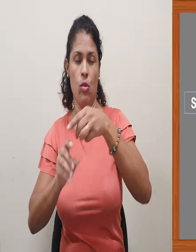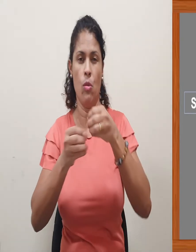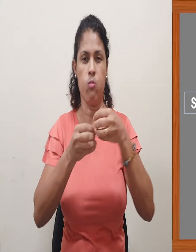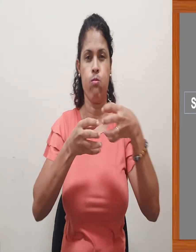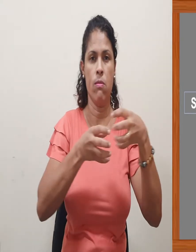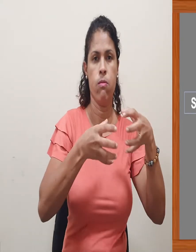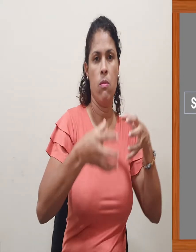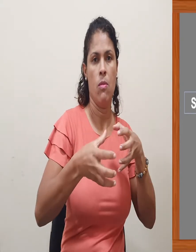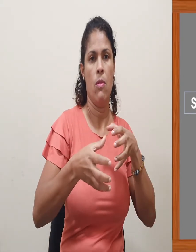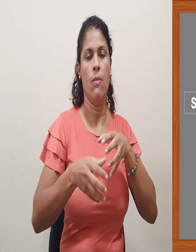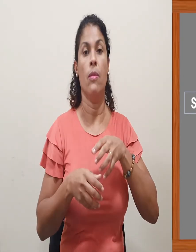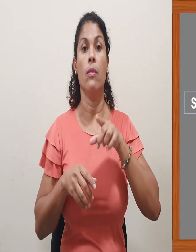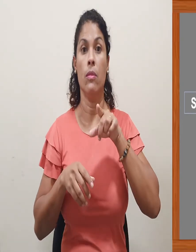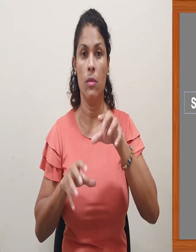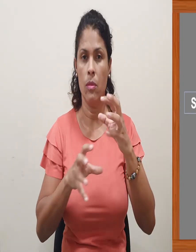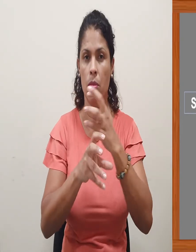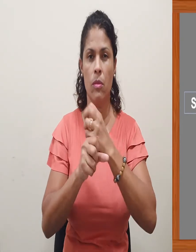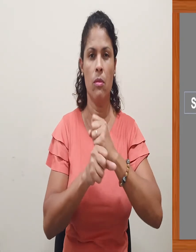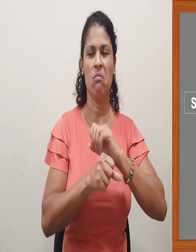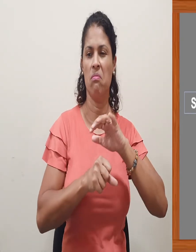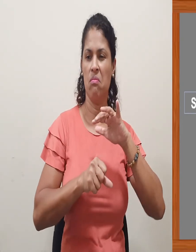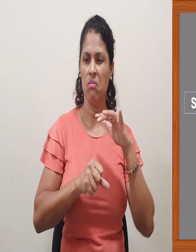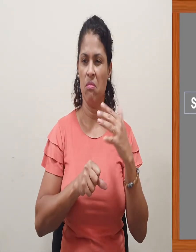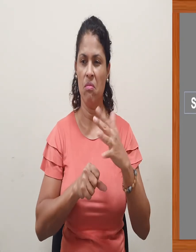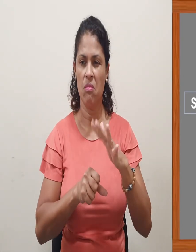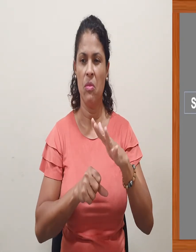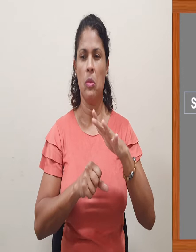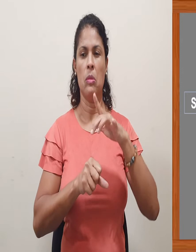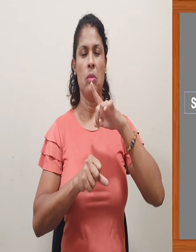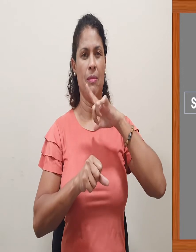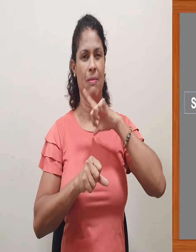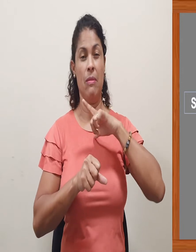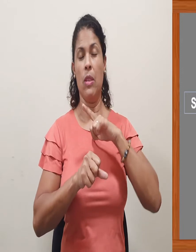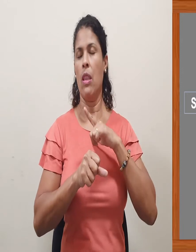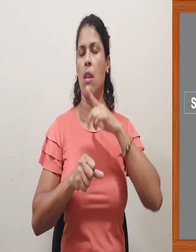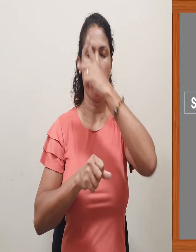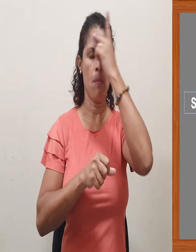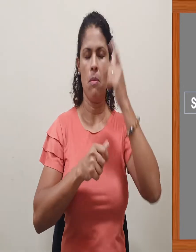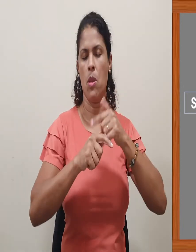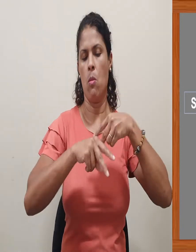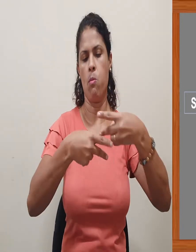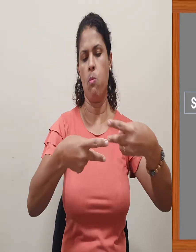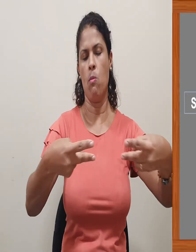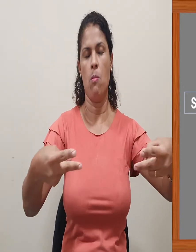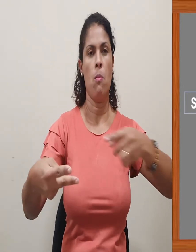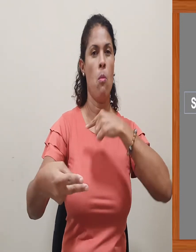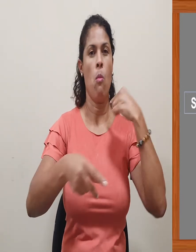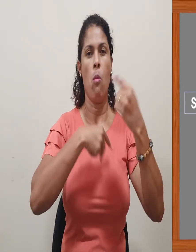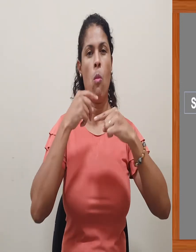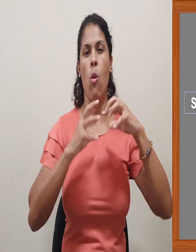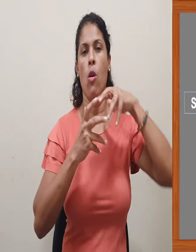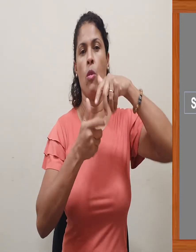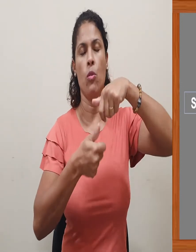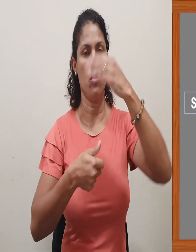O câncer não é uma doença isolada. São centenas de tipos de tumores cancerígenos diferentes, que